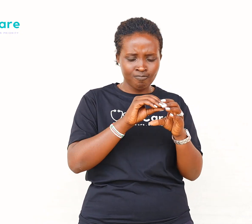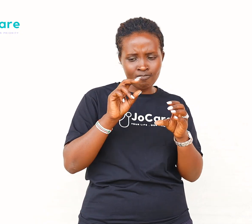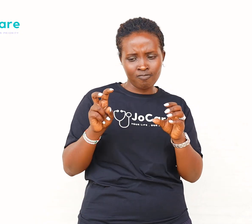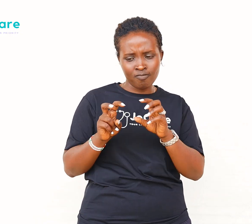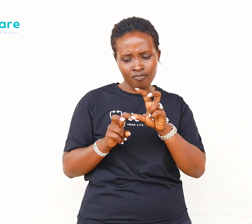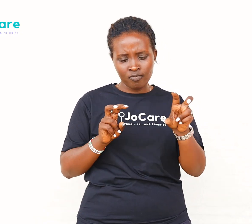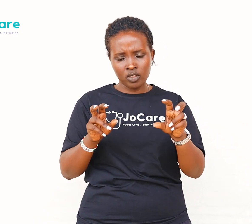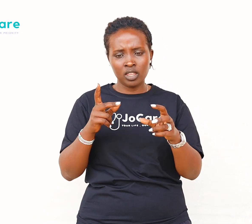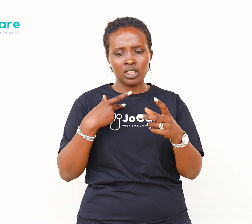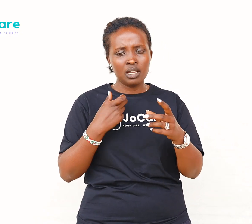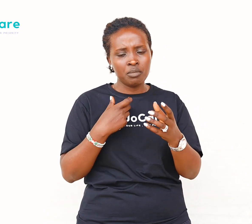isuku, biterwa.